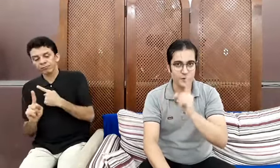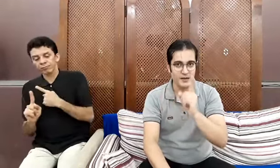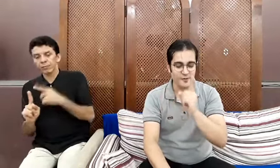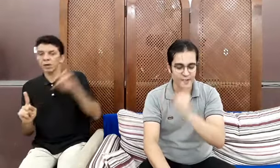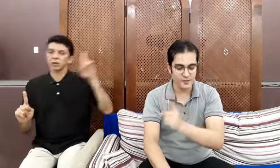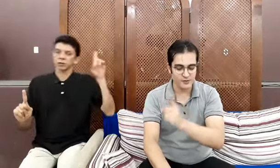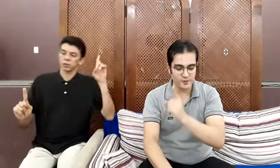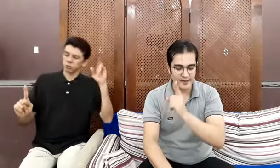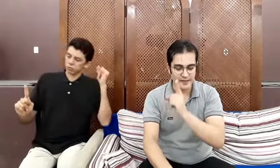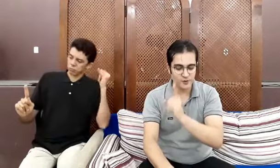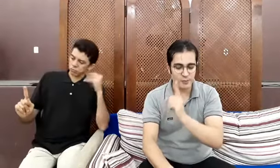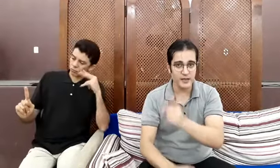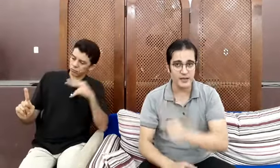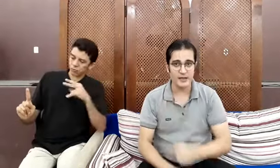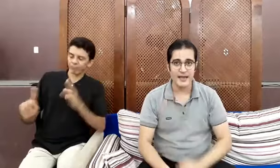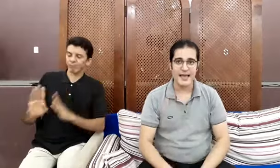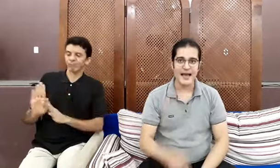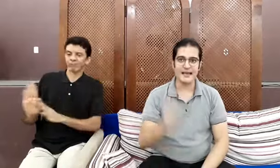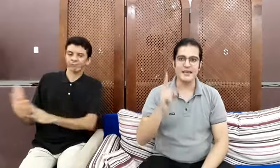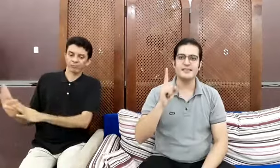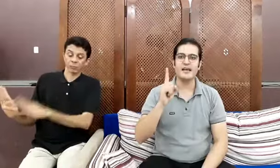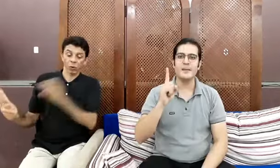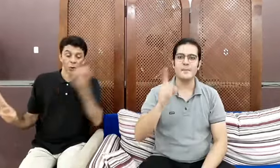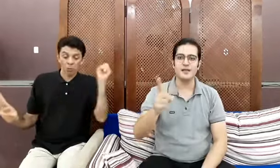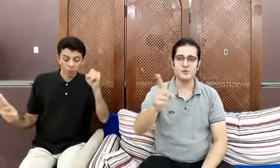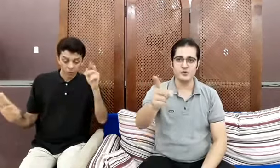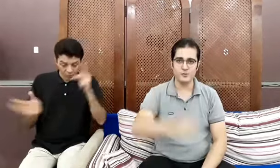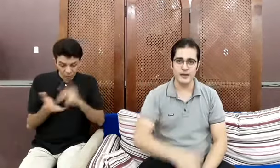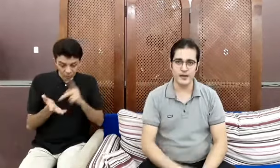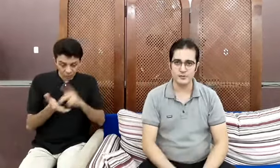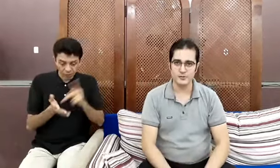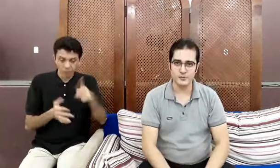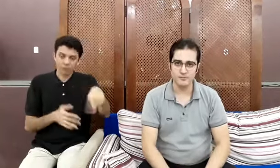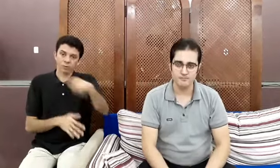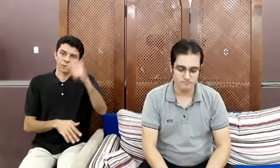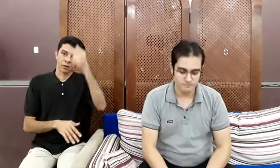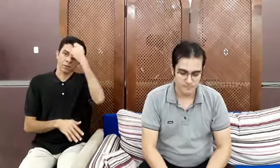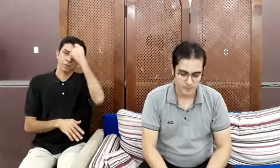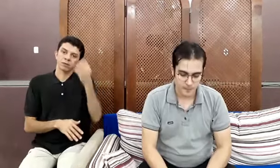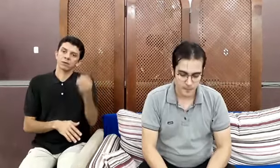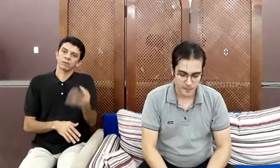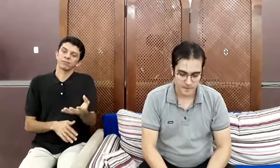só manifesta o seu verdadeiro poder àquele que se arrepende dos seus pecados.